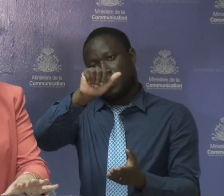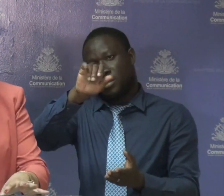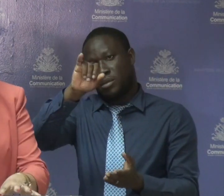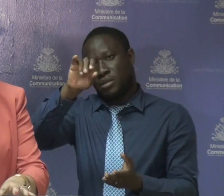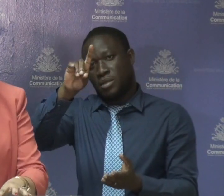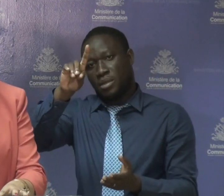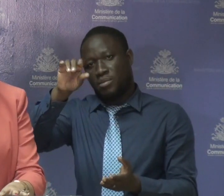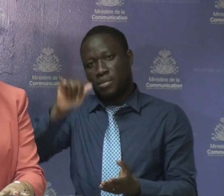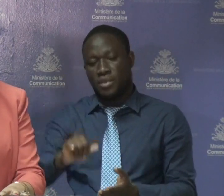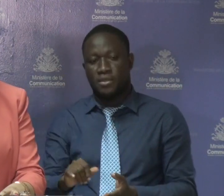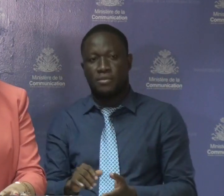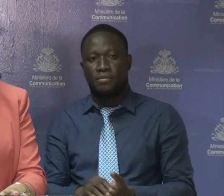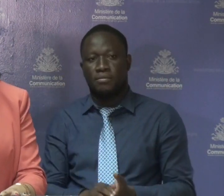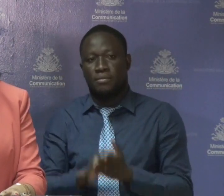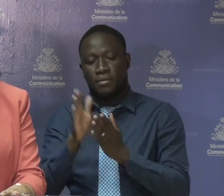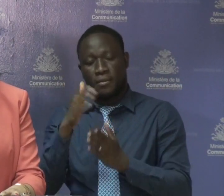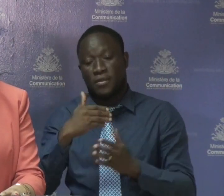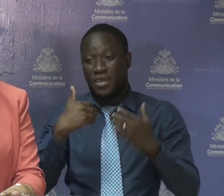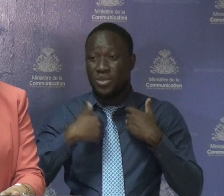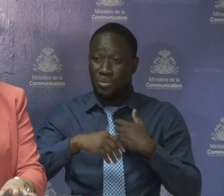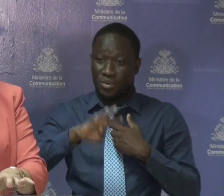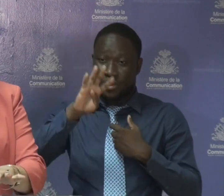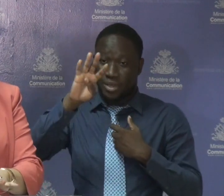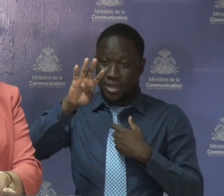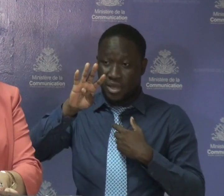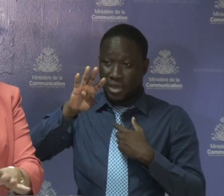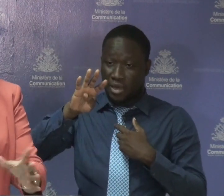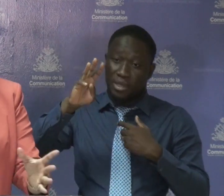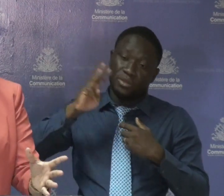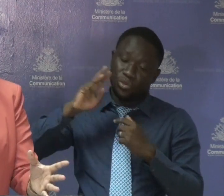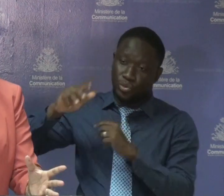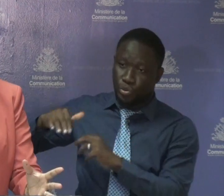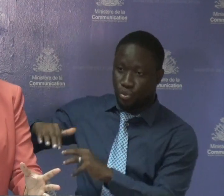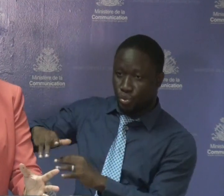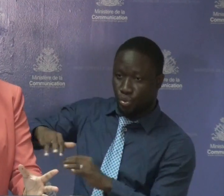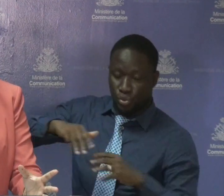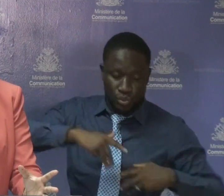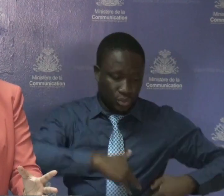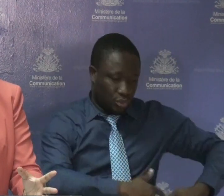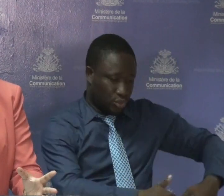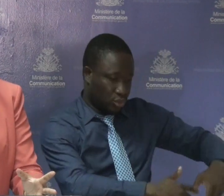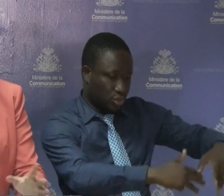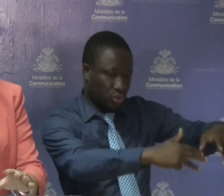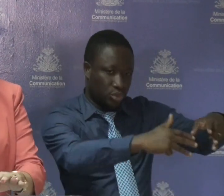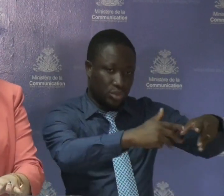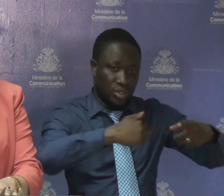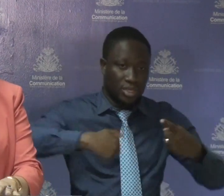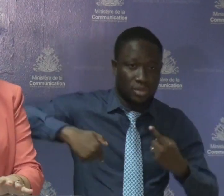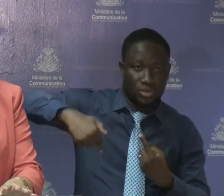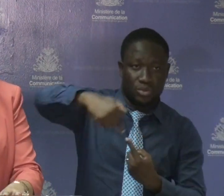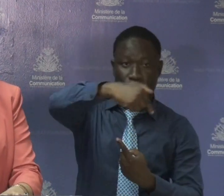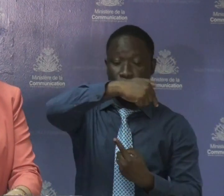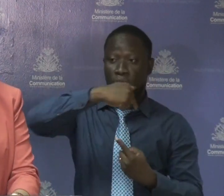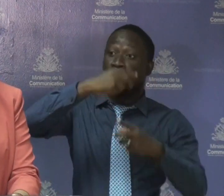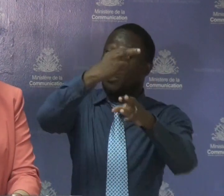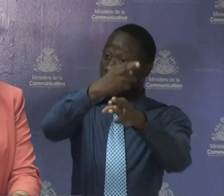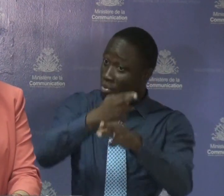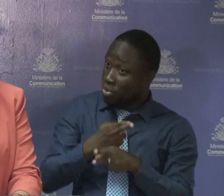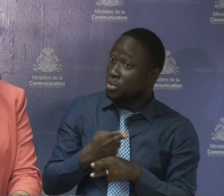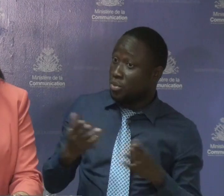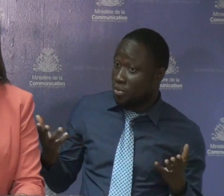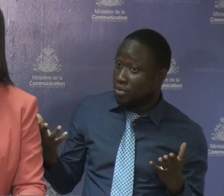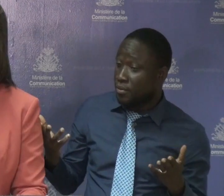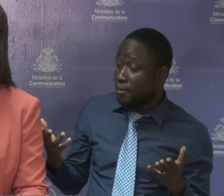4 îles adjacentes qui sont à côté de nous, plus 50 que nous vivons sans îles, qui sont capables de se voir. Et nous avons